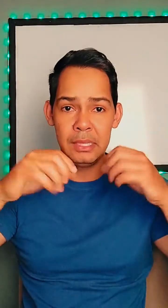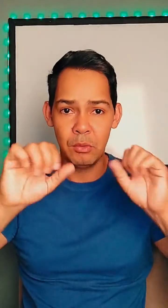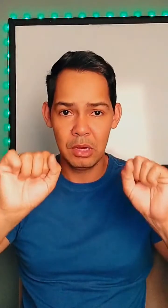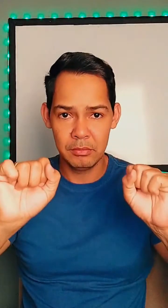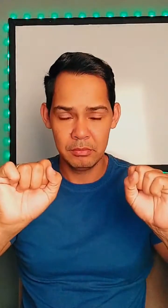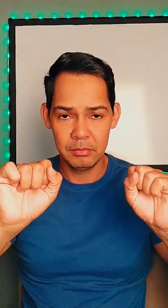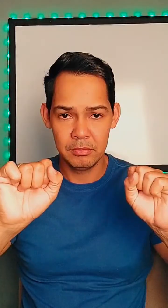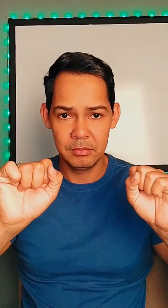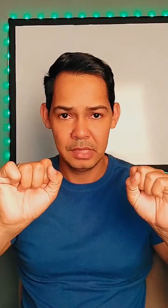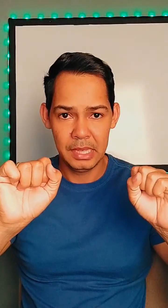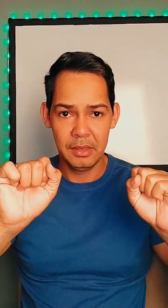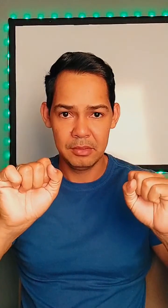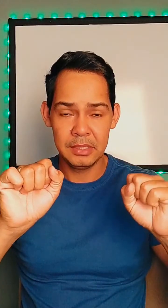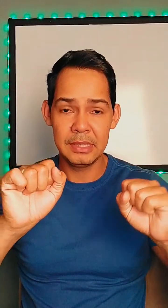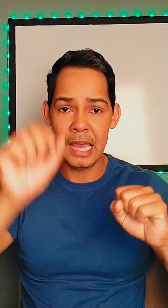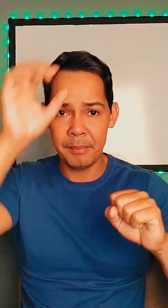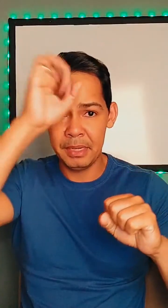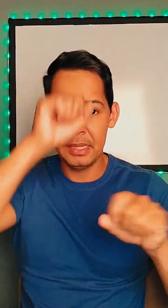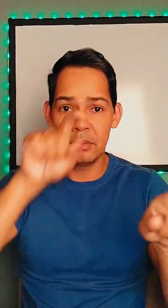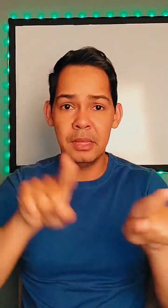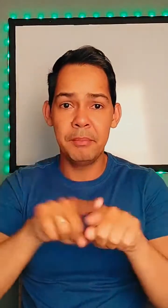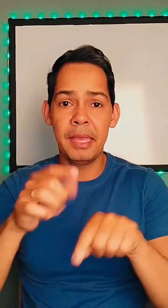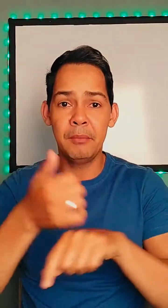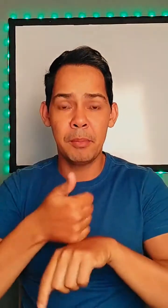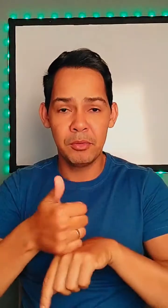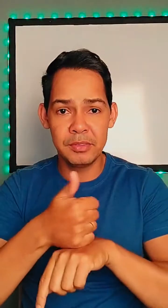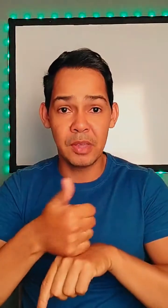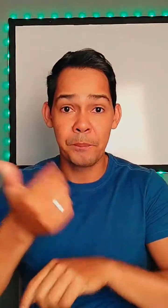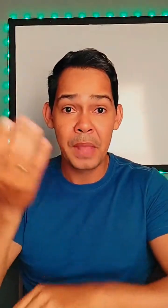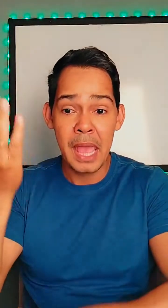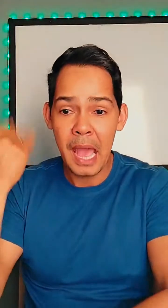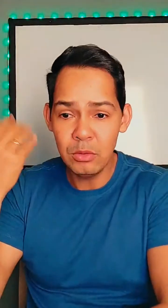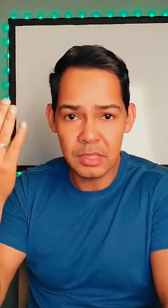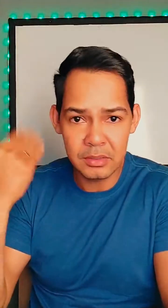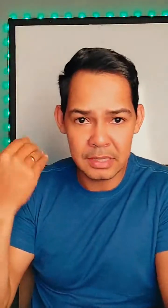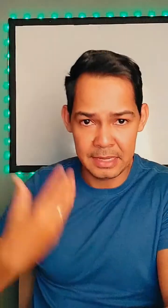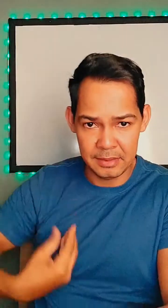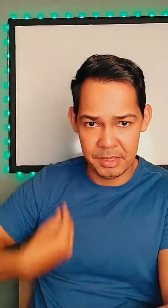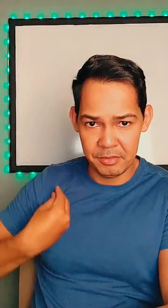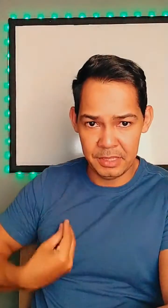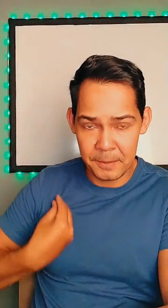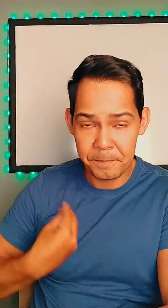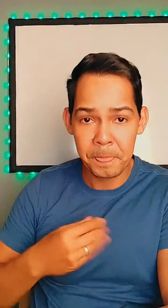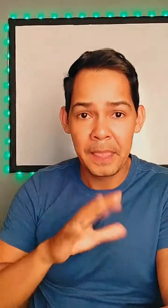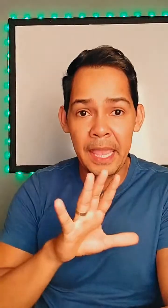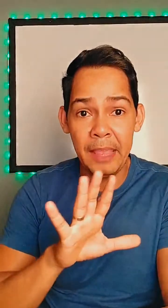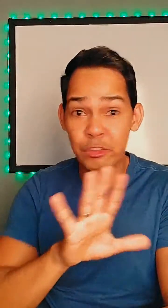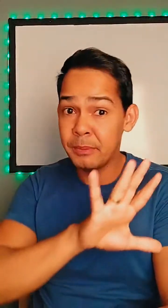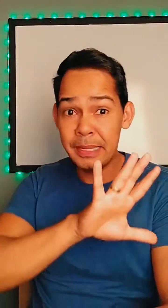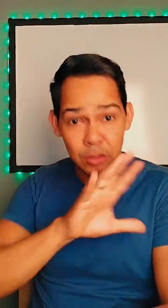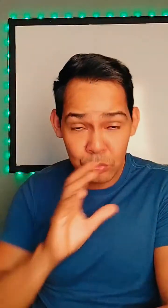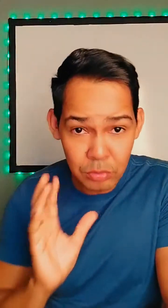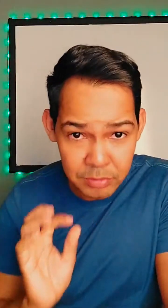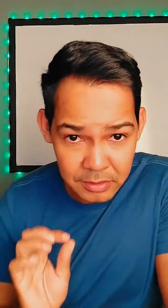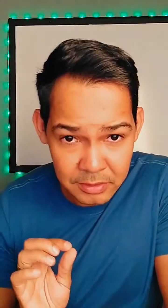língua, você está aprendendo também uma profissão. Há uns anos atrás na minha vida, eu já trabalhei de tudo que você se imaginar